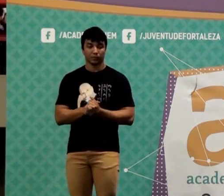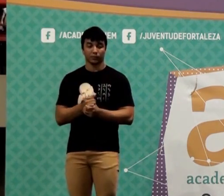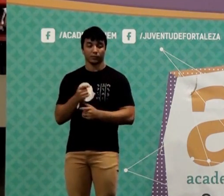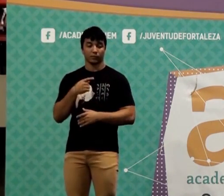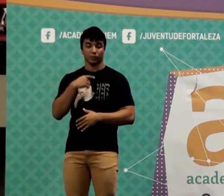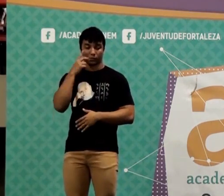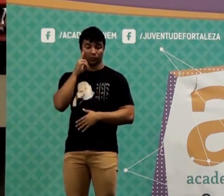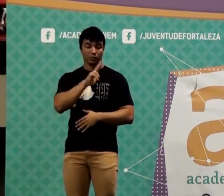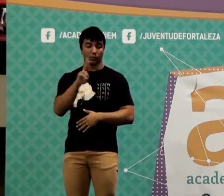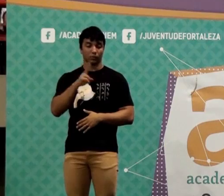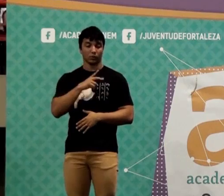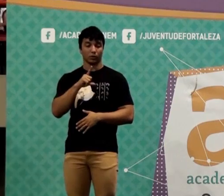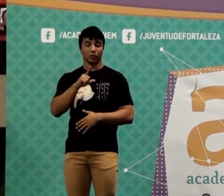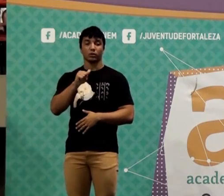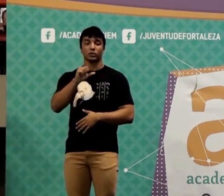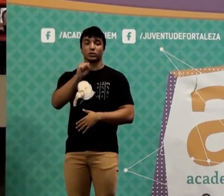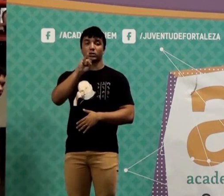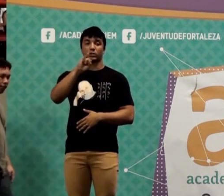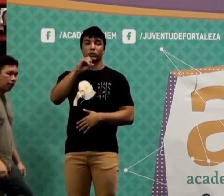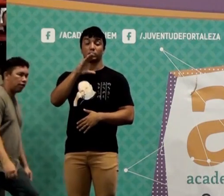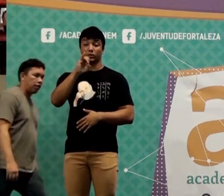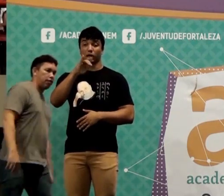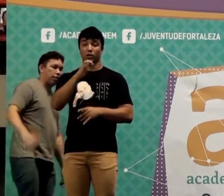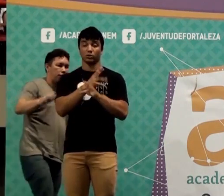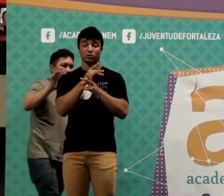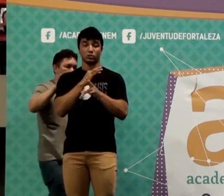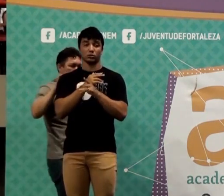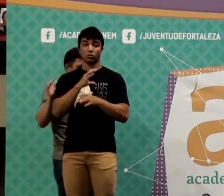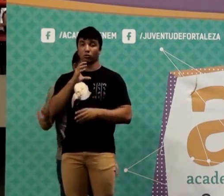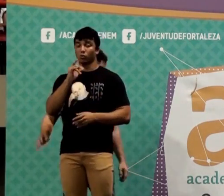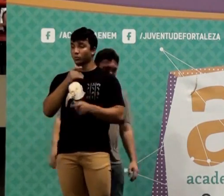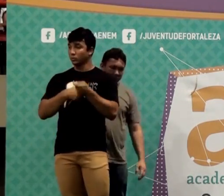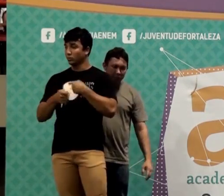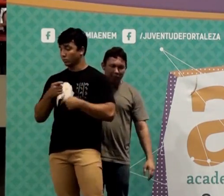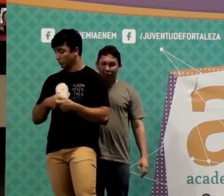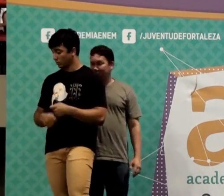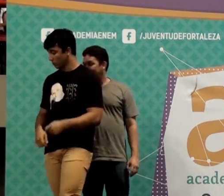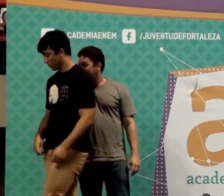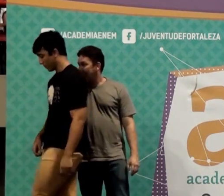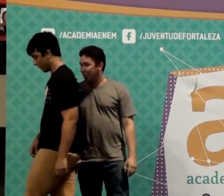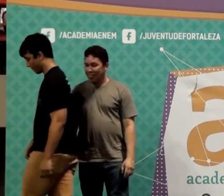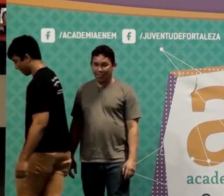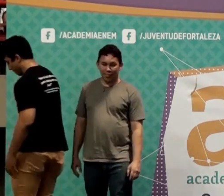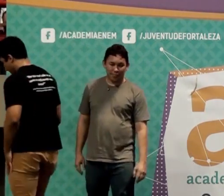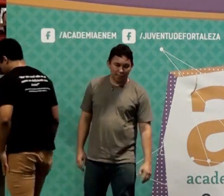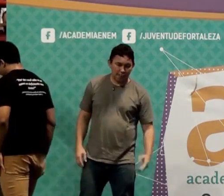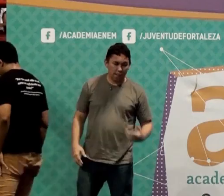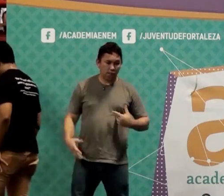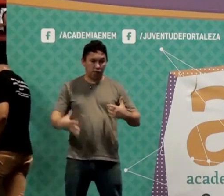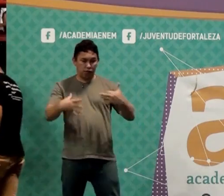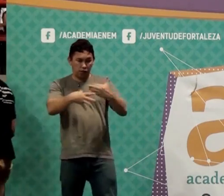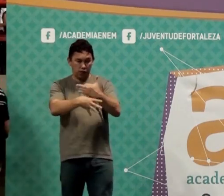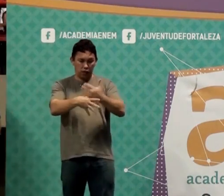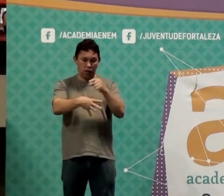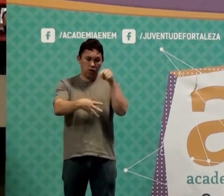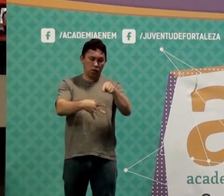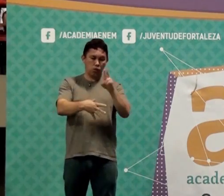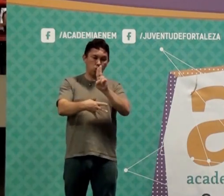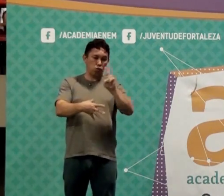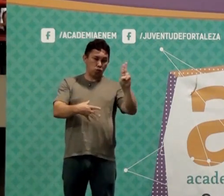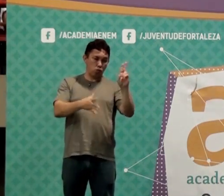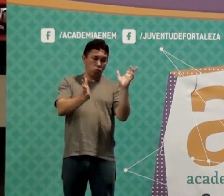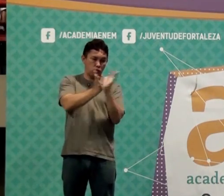Tá certo? Nasceu a burguesia, nasceu o espaço para fazer comércio, só que a burguesia tem que pagar